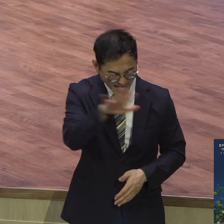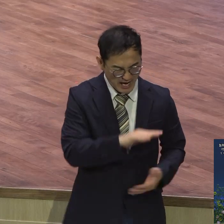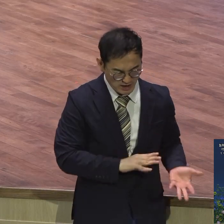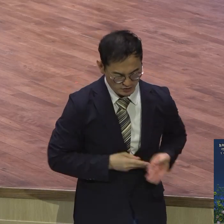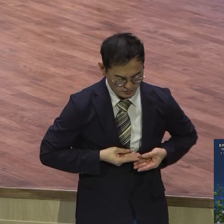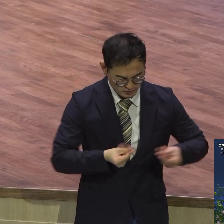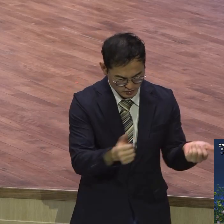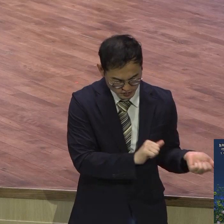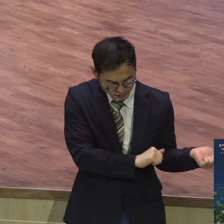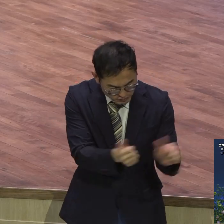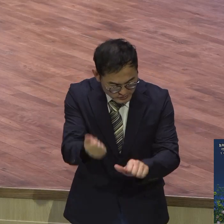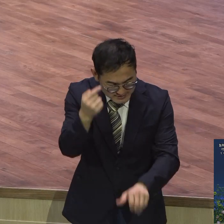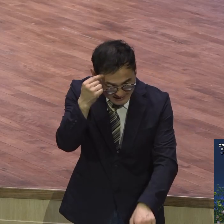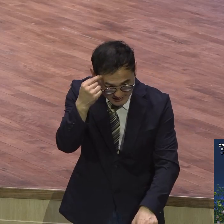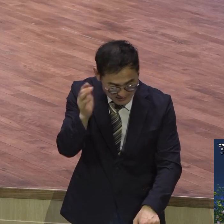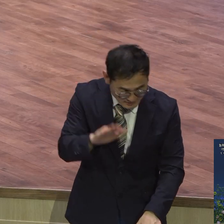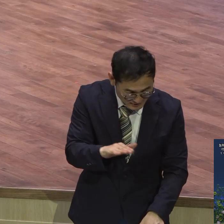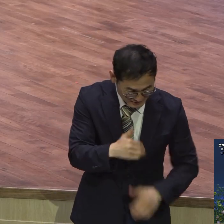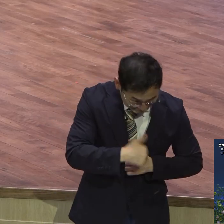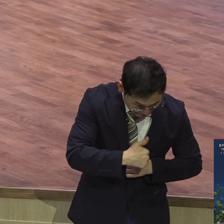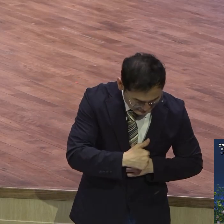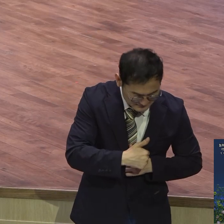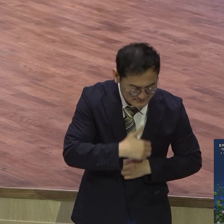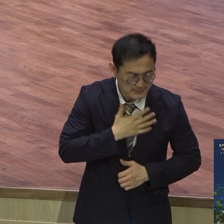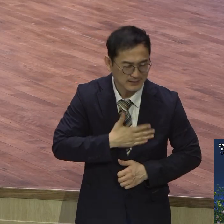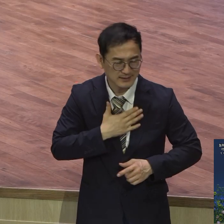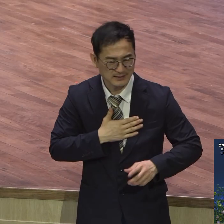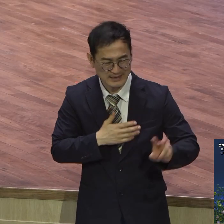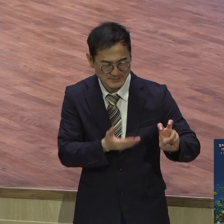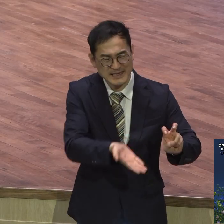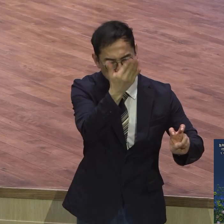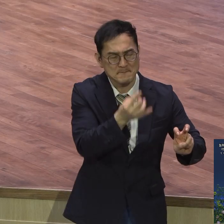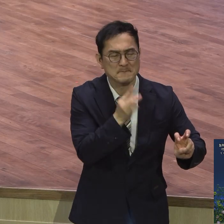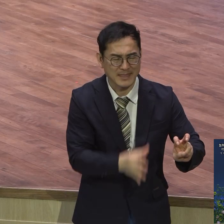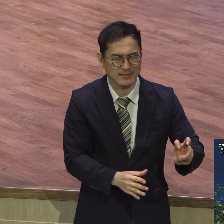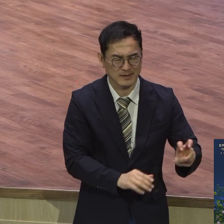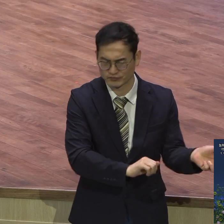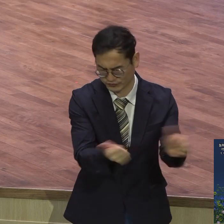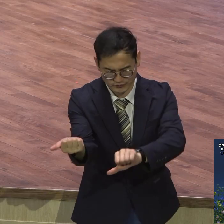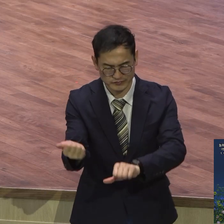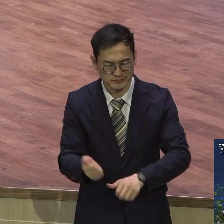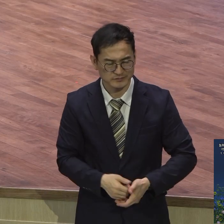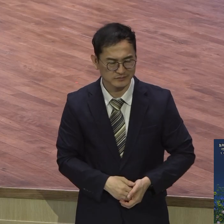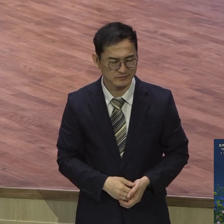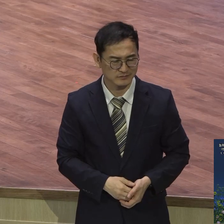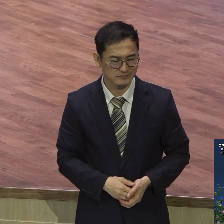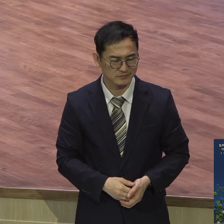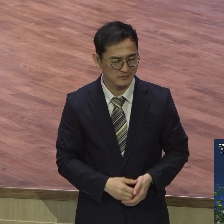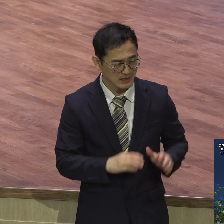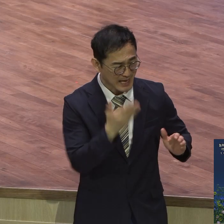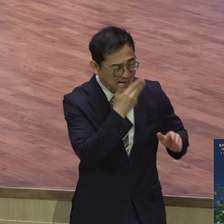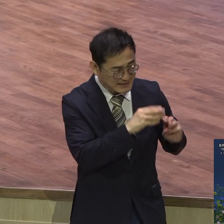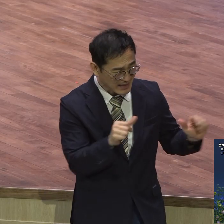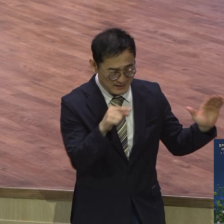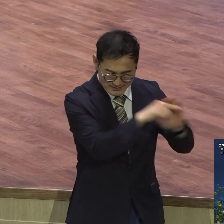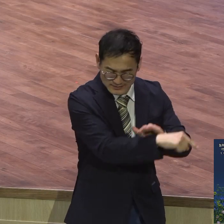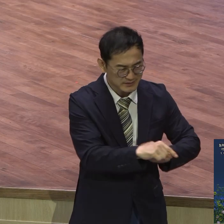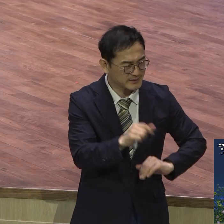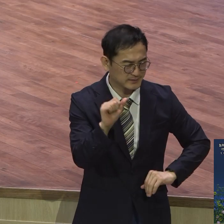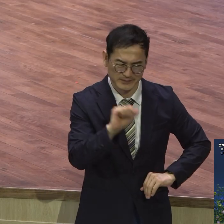이십세 이상 그러면 하나님을 원망한 것 다 그런 사람은 다 가난 땅에 못 들어가게 다 뼈를 묶겠다.